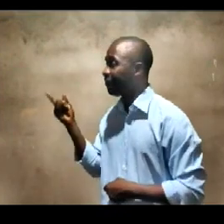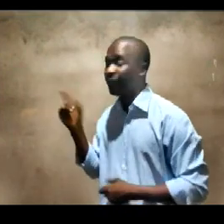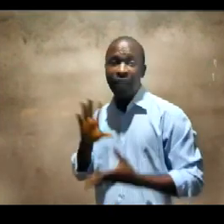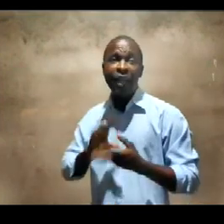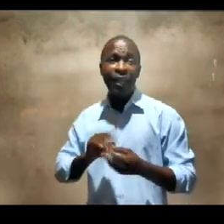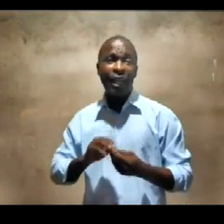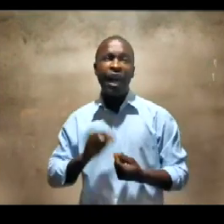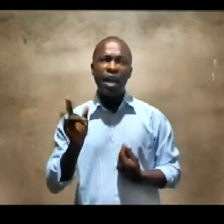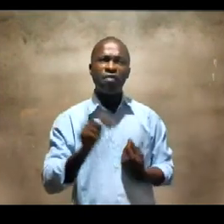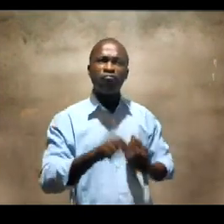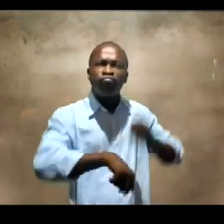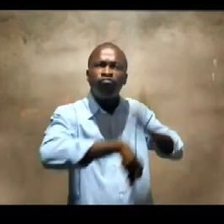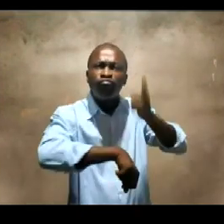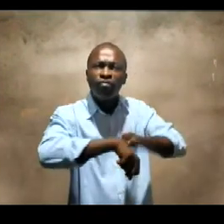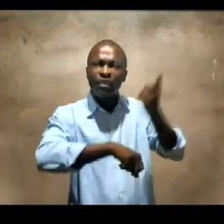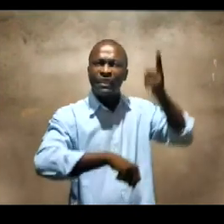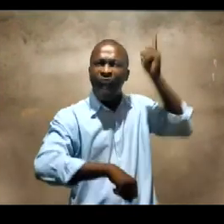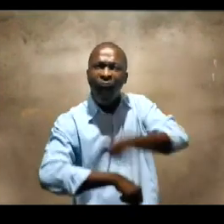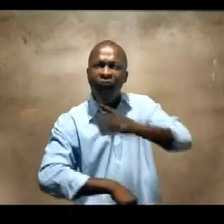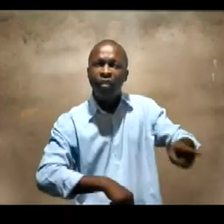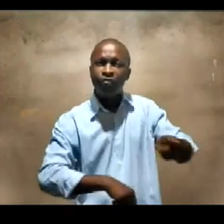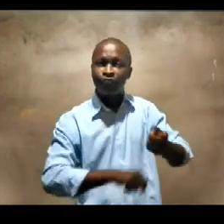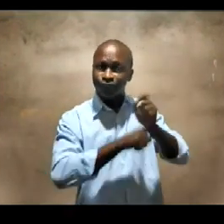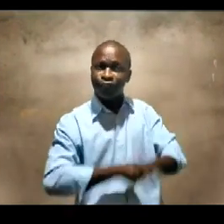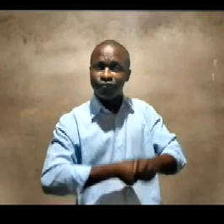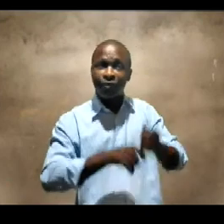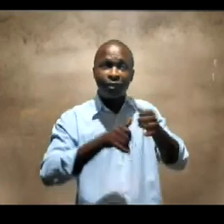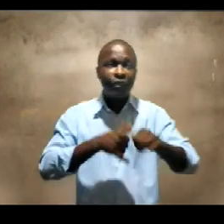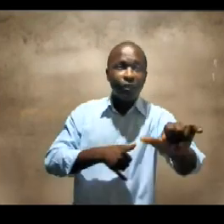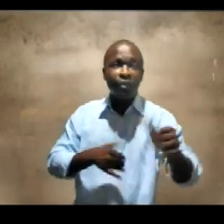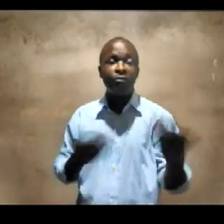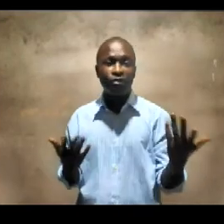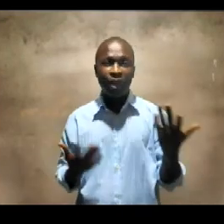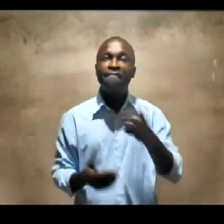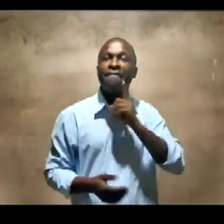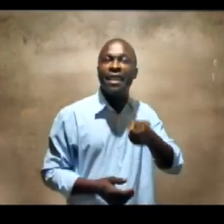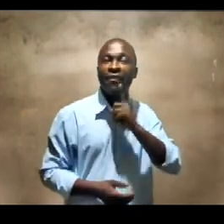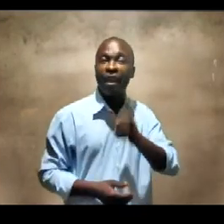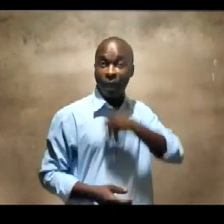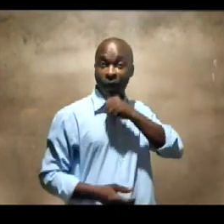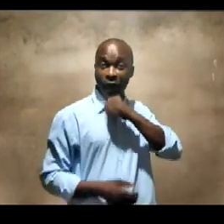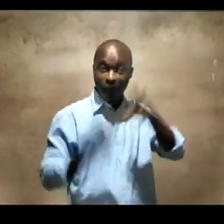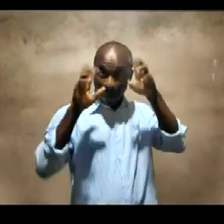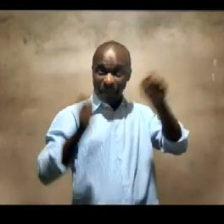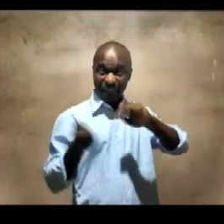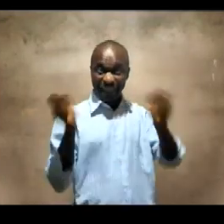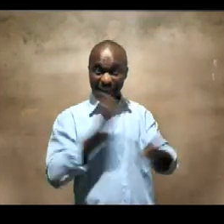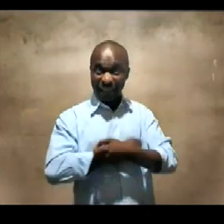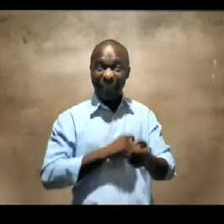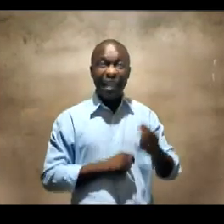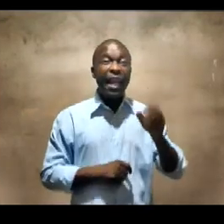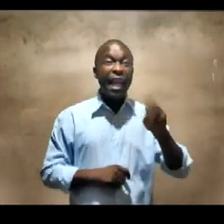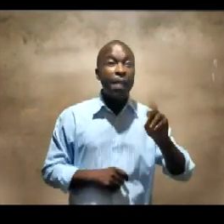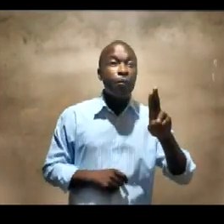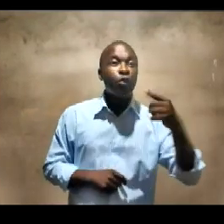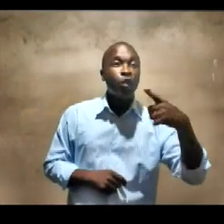Écoutez, elles sont maintenues parce que le régime a peut-être changé, mais les hommes qui sont au pouvoir, ce sont toujours les mêmes. Et